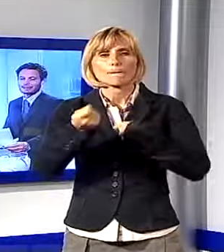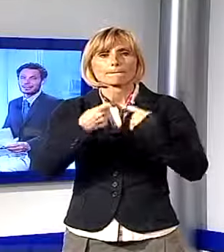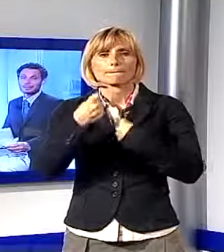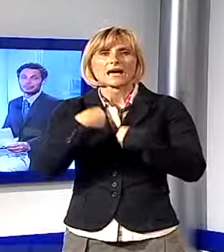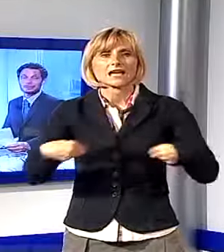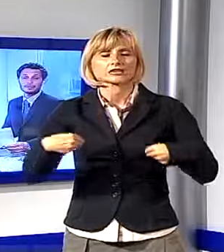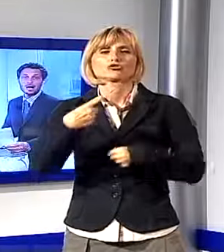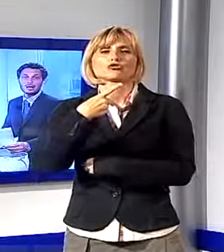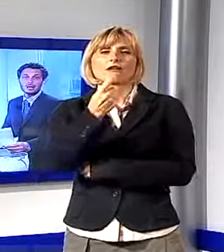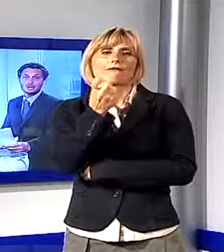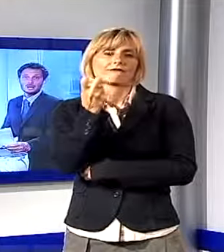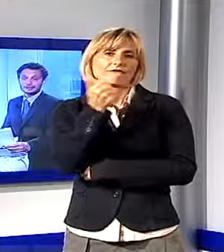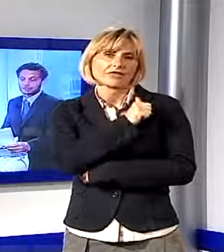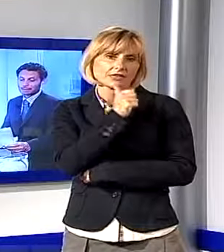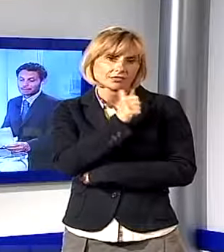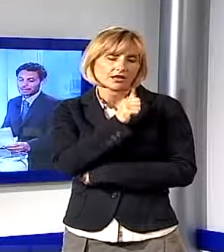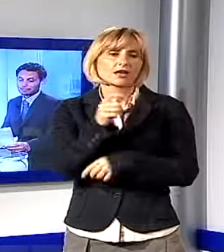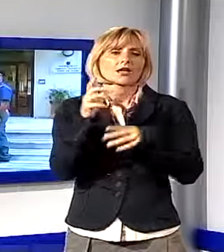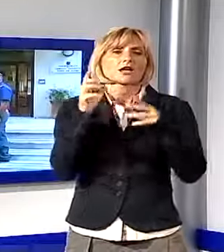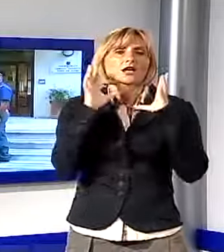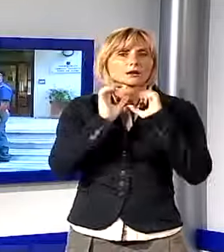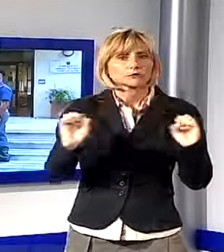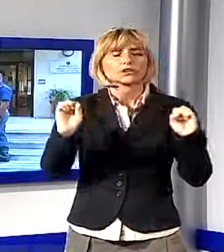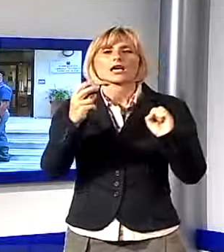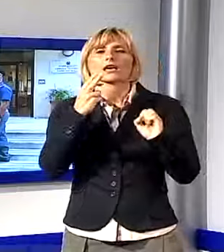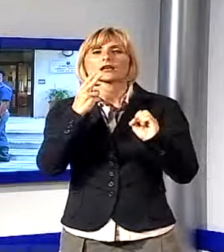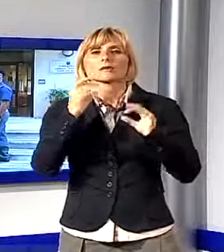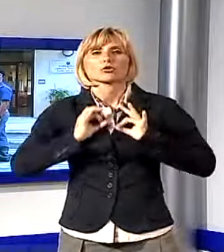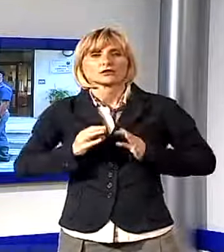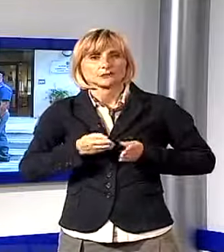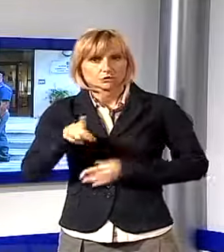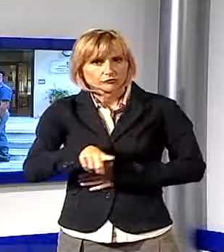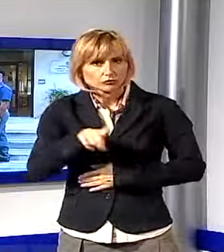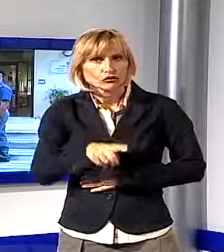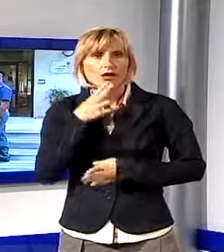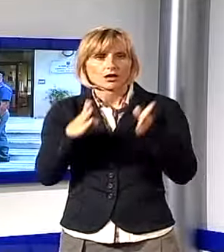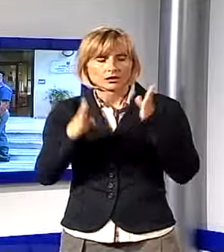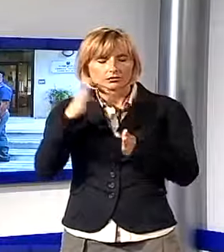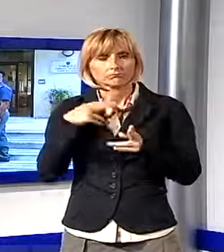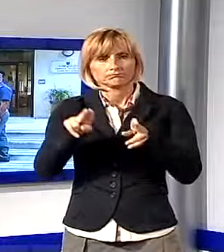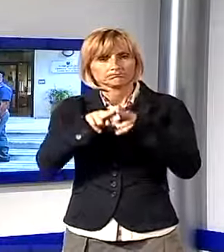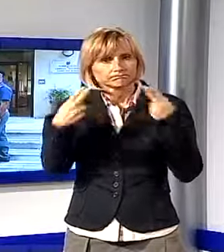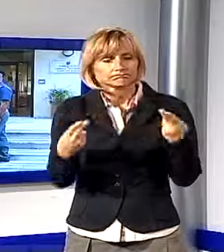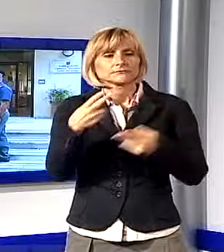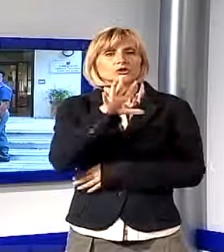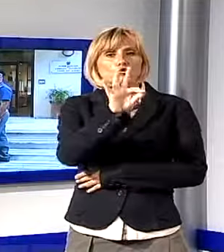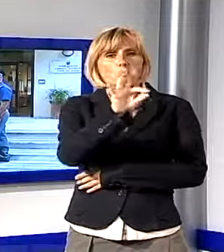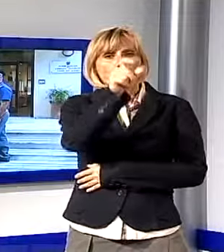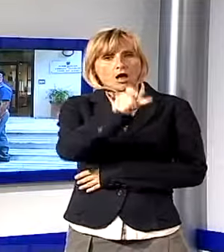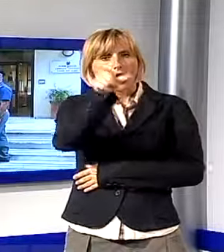carabinieri, polizia provinciale e municipale. Complessivamente sono state identificati 50 cittadini stranieri, 3 dei